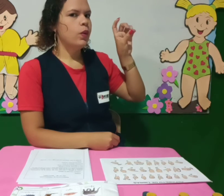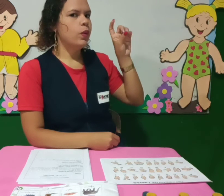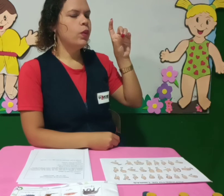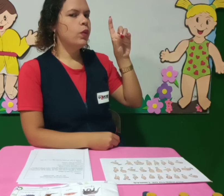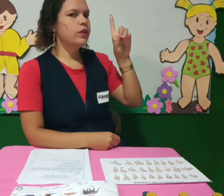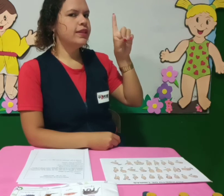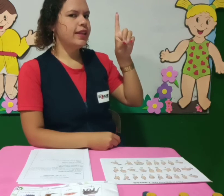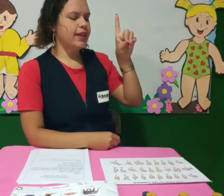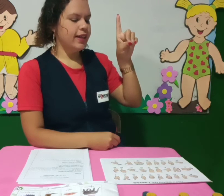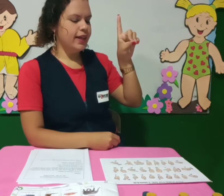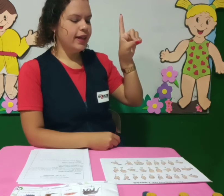O D, ó.